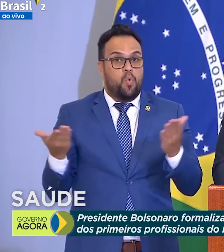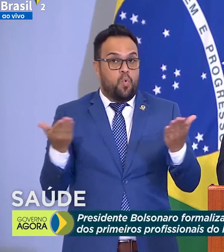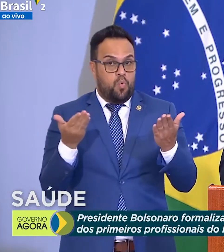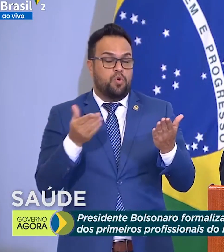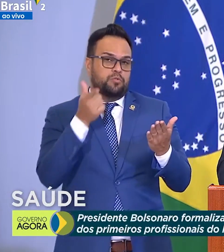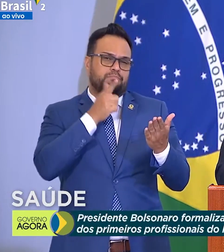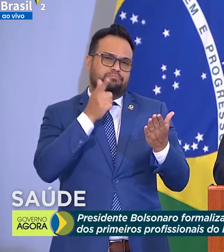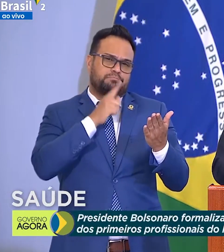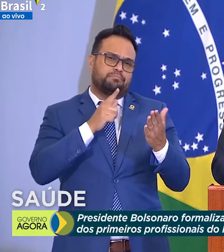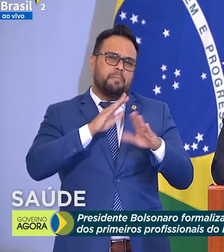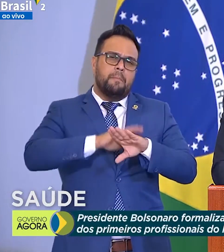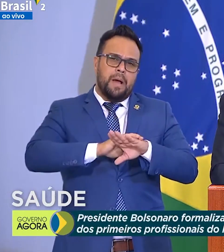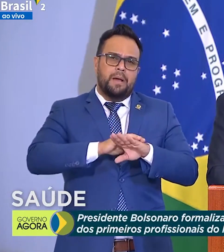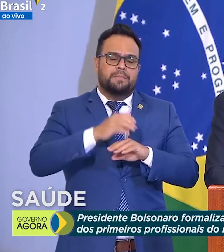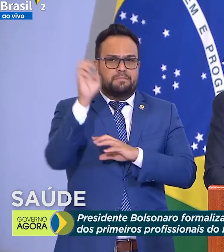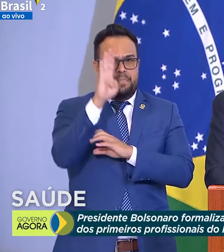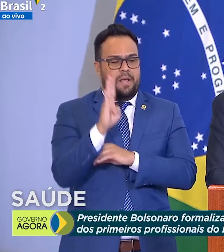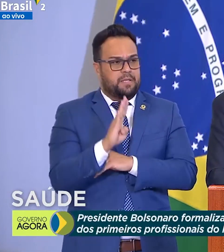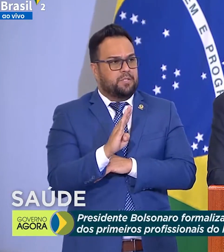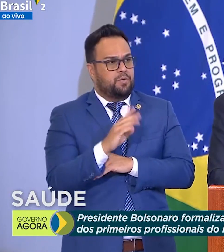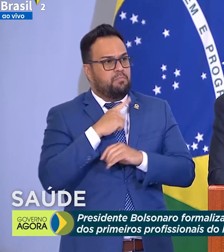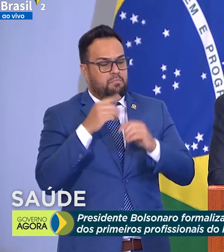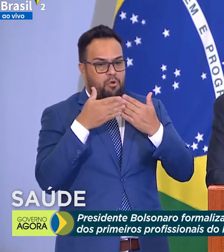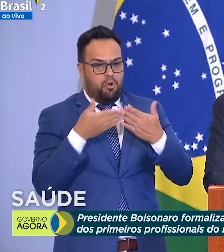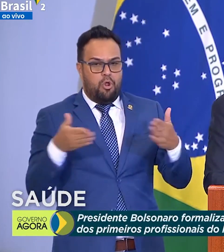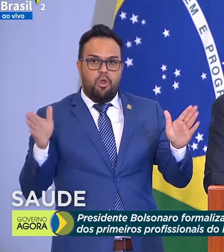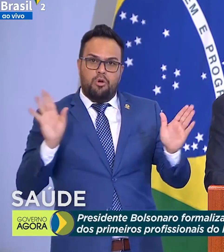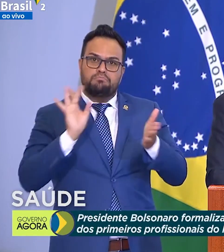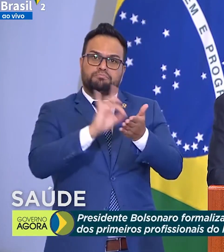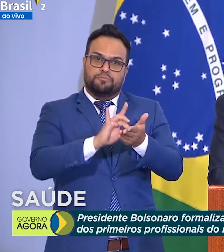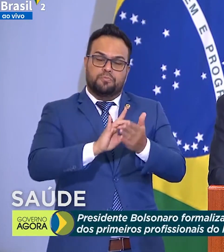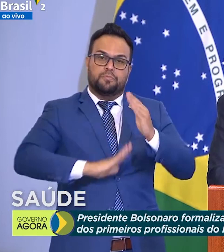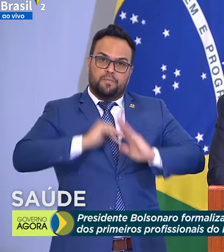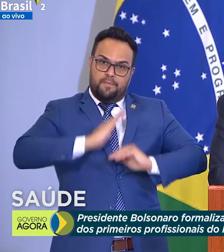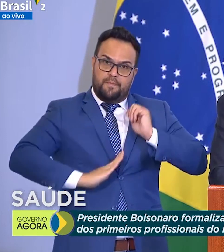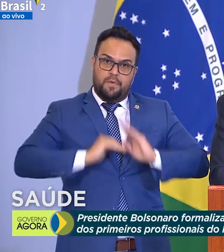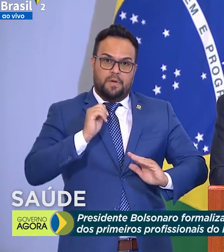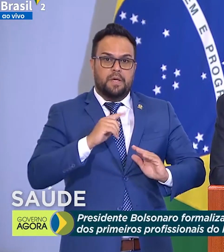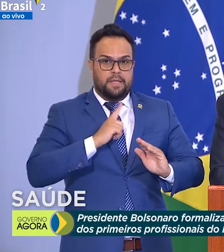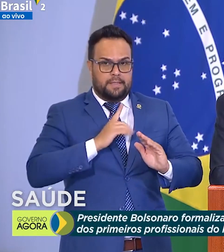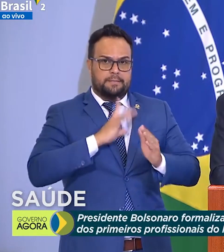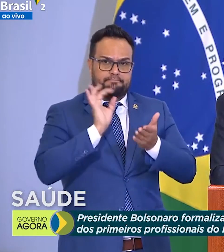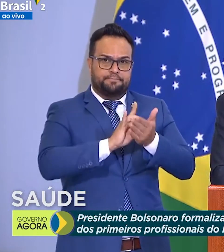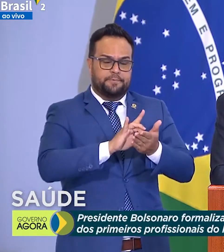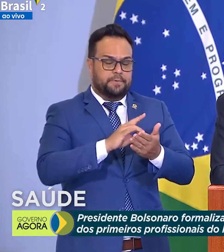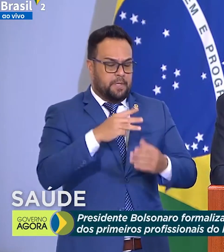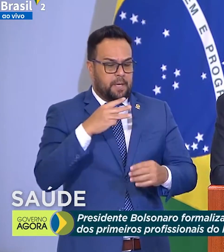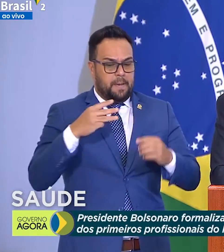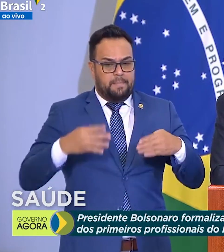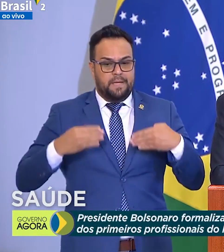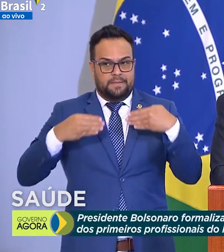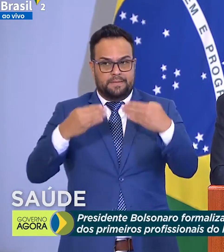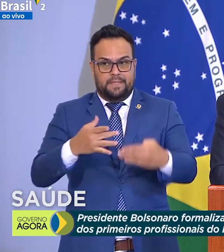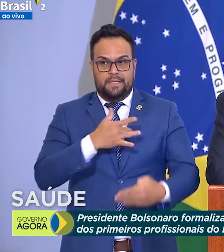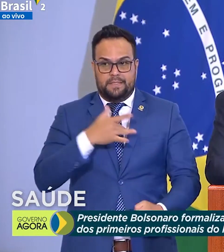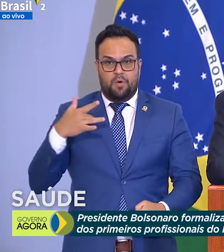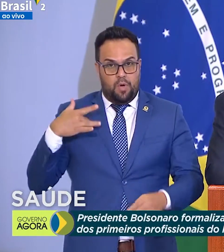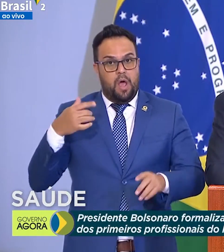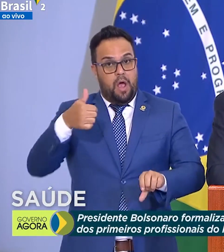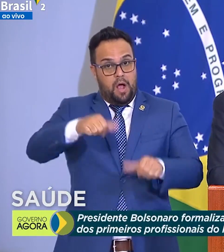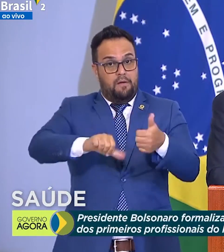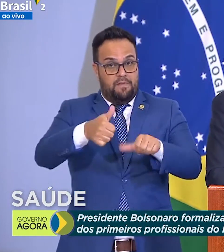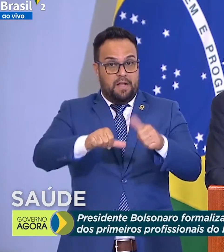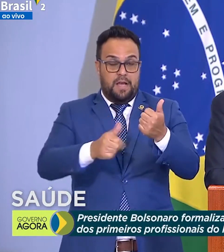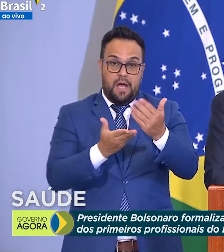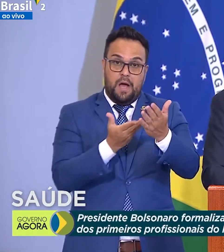Brasil com médicos de verdade, valorados pelo Ministério da Saúde, e os